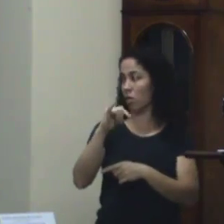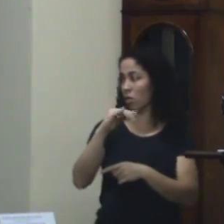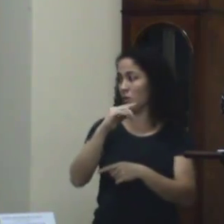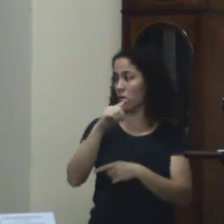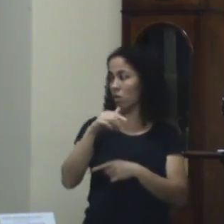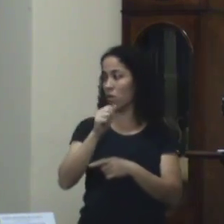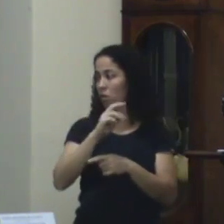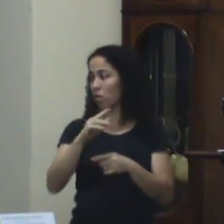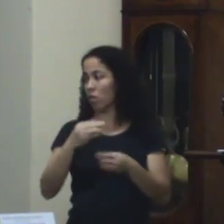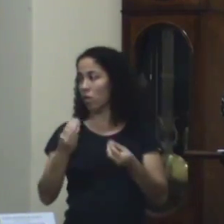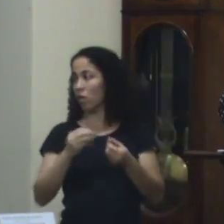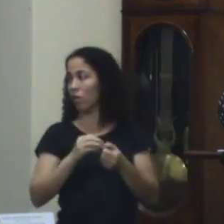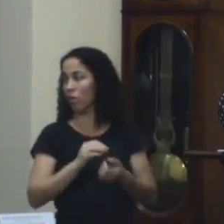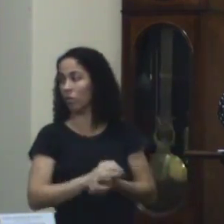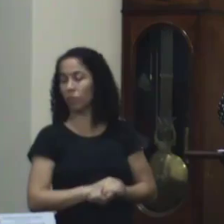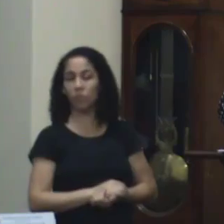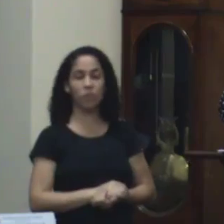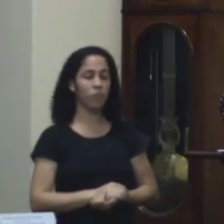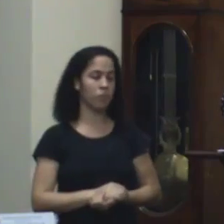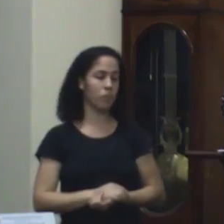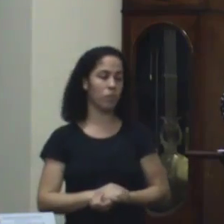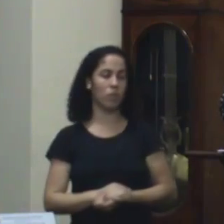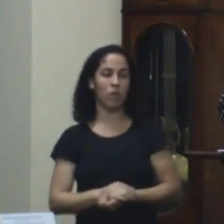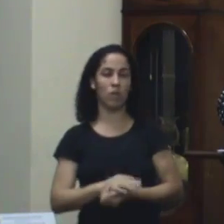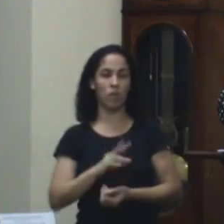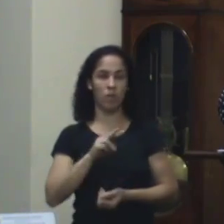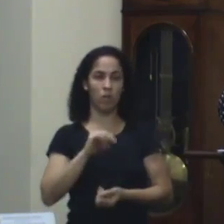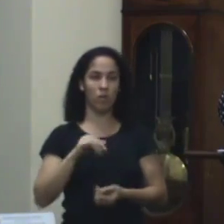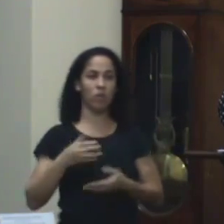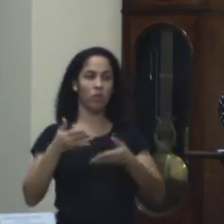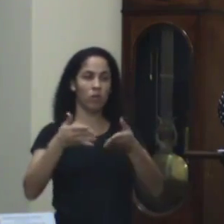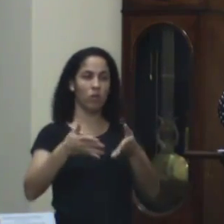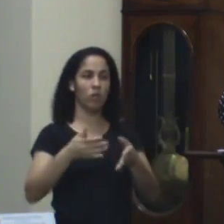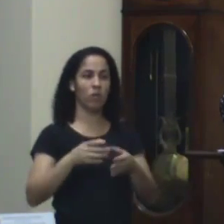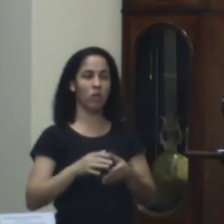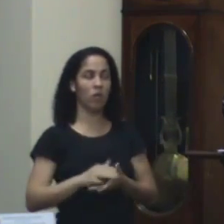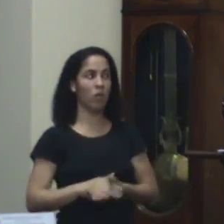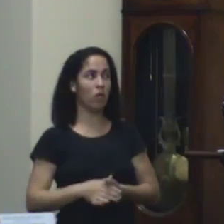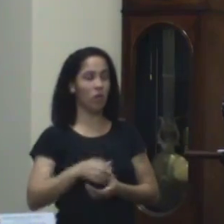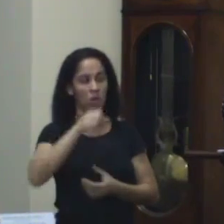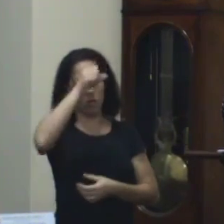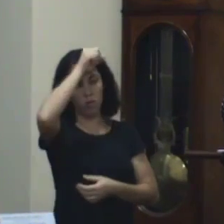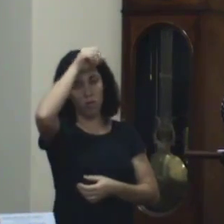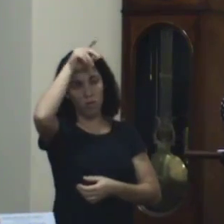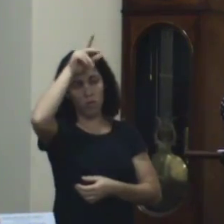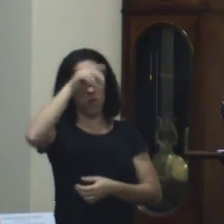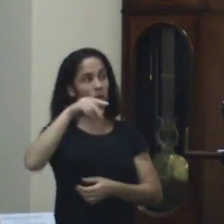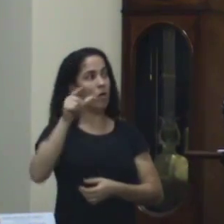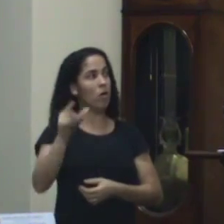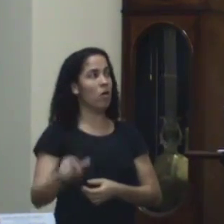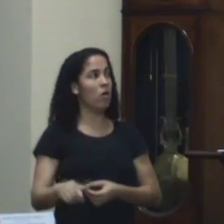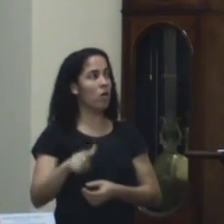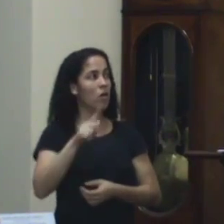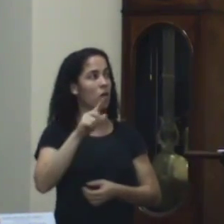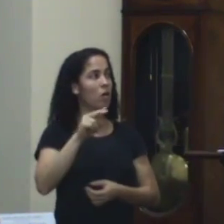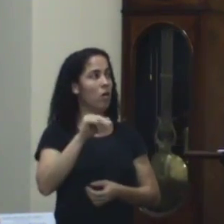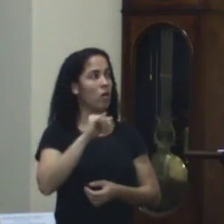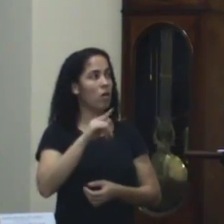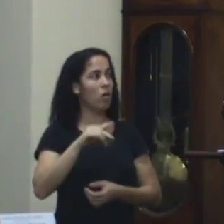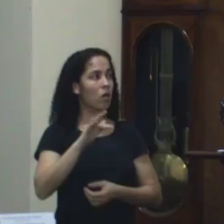aqui, né? Claro que com certeza vai chegar aí ao executivo, ao nosso excelentíssimo